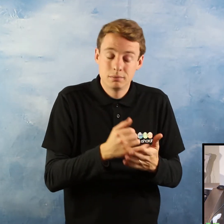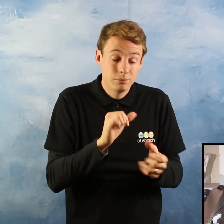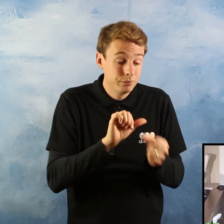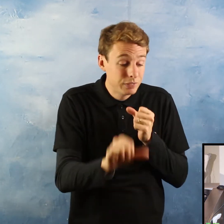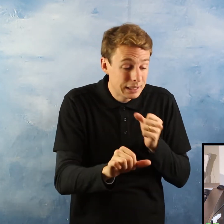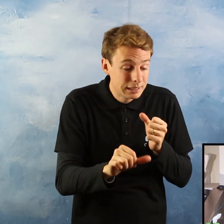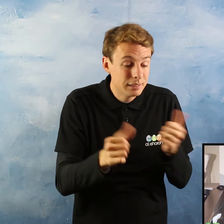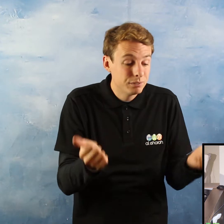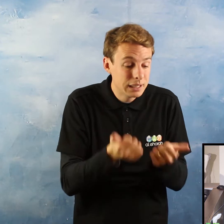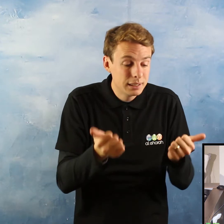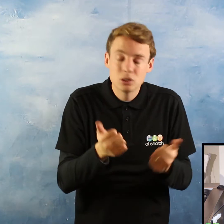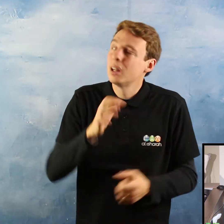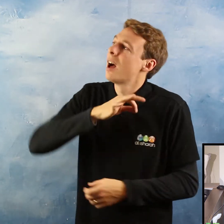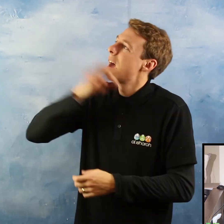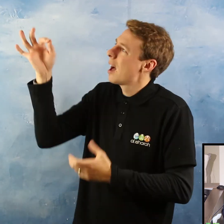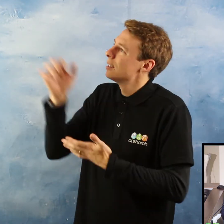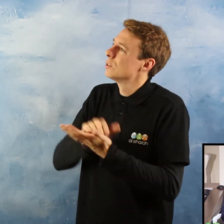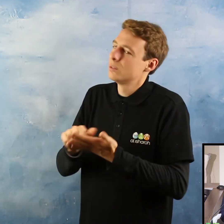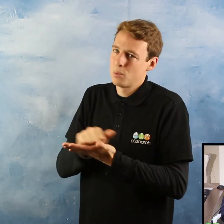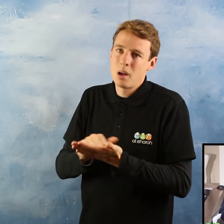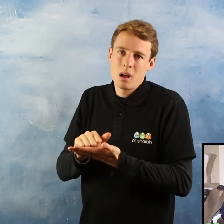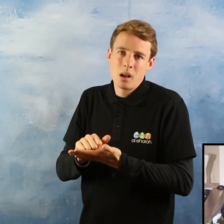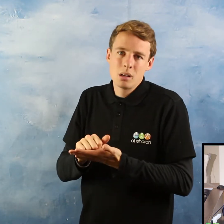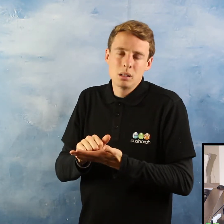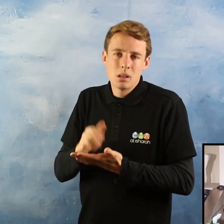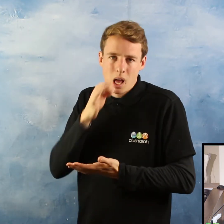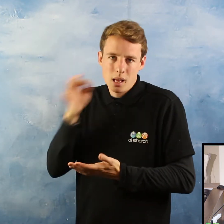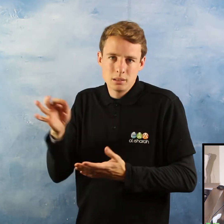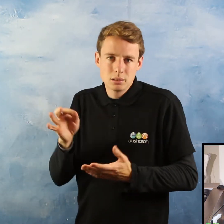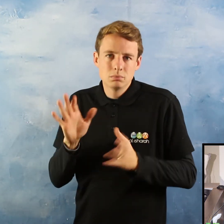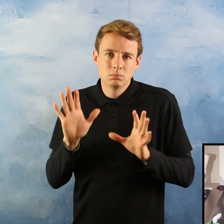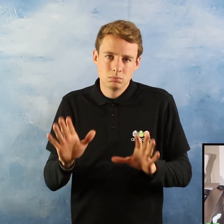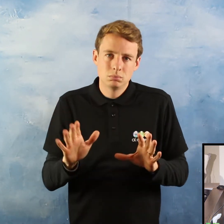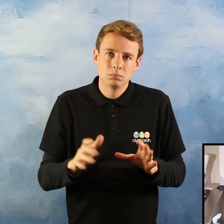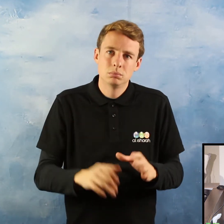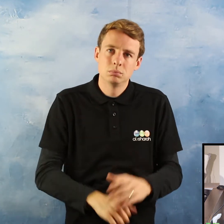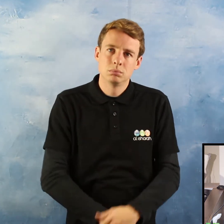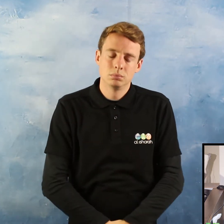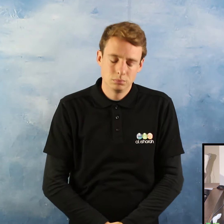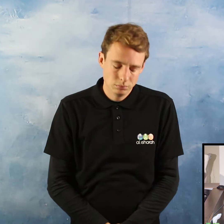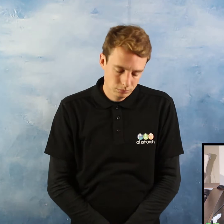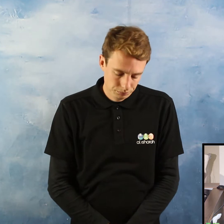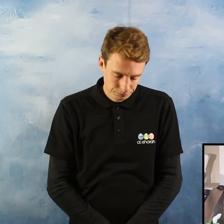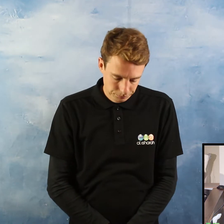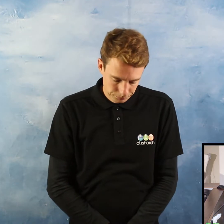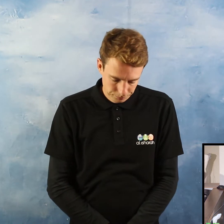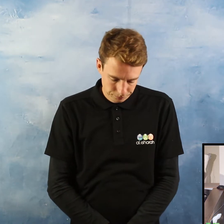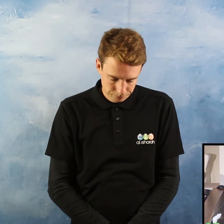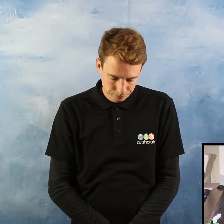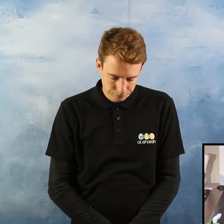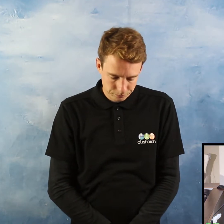but we make tawbah and we come back to the hukum of Allah subhanahu wa ta'ala. أقول قولي هذا وأستغفر الله لي